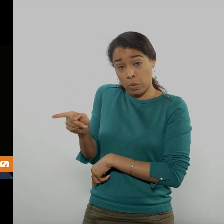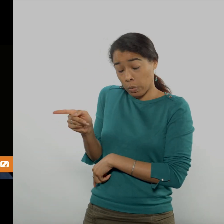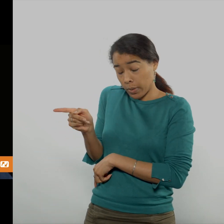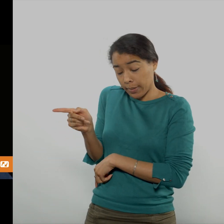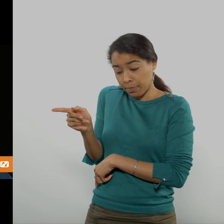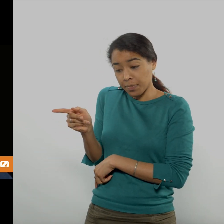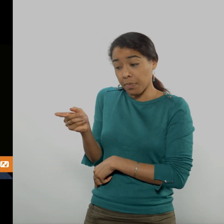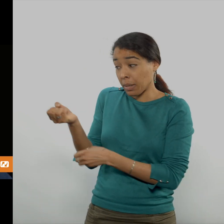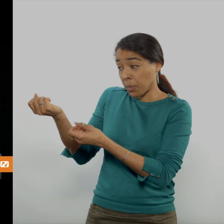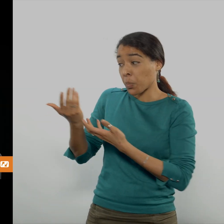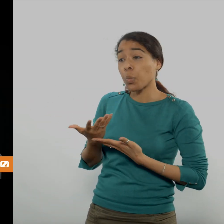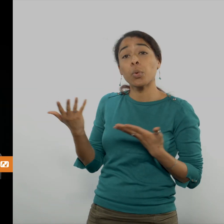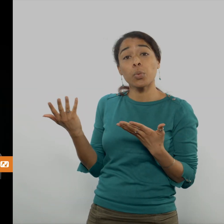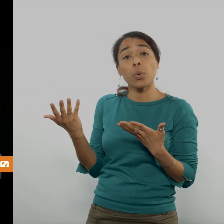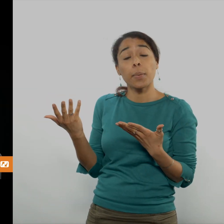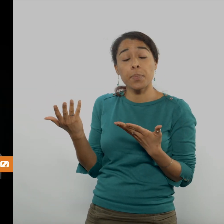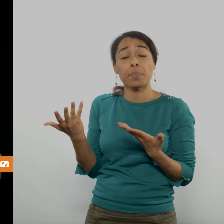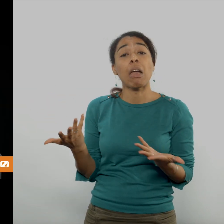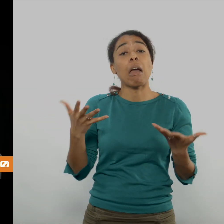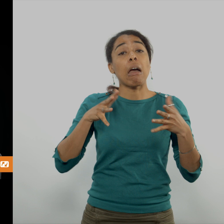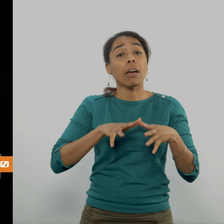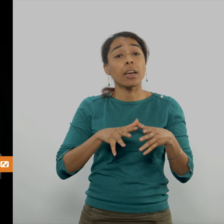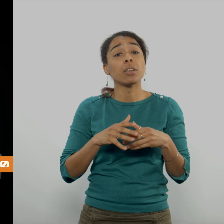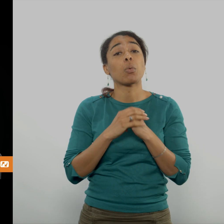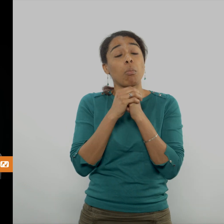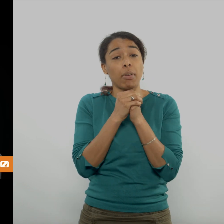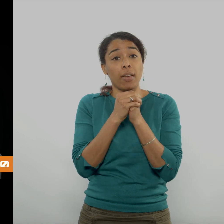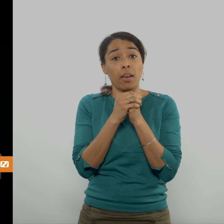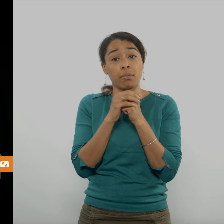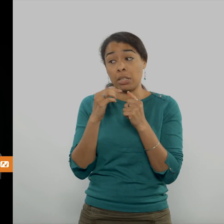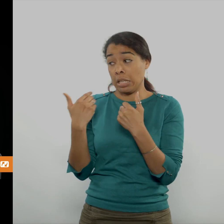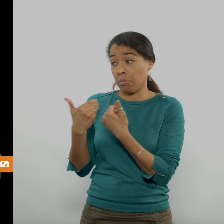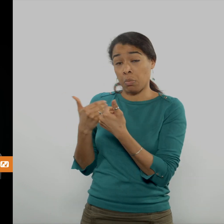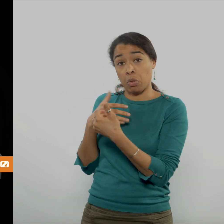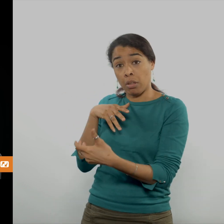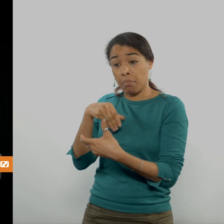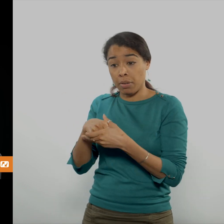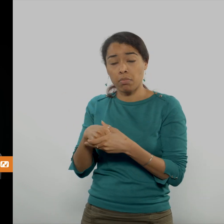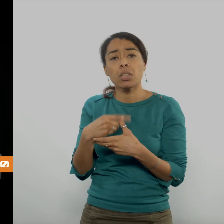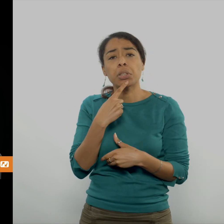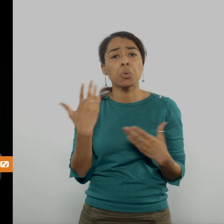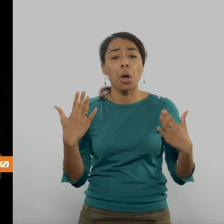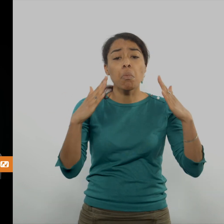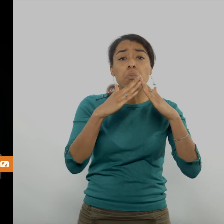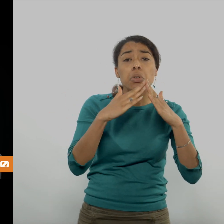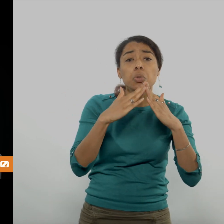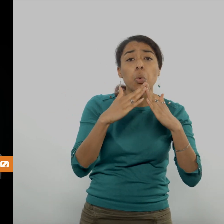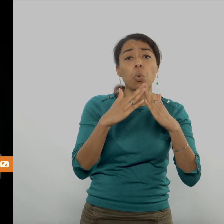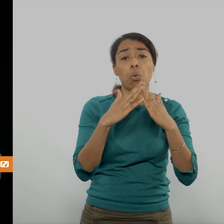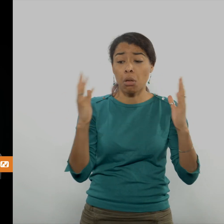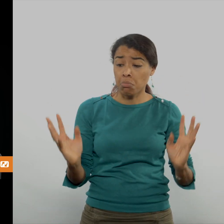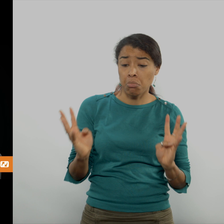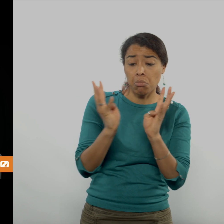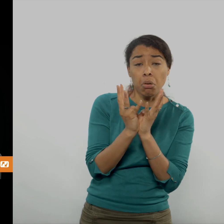personne-là en question m'a proposé justement de venir à ce qu'on appelle une réunion de prière. C'est-à-dire que les gens, ils sont chez eux,